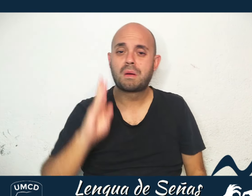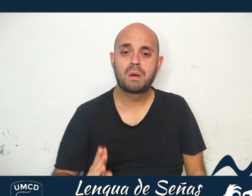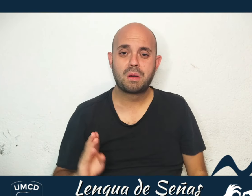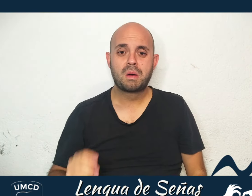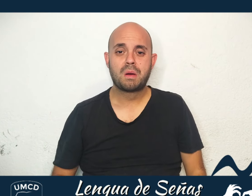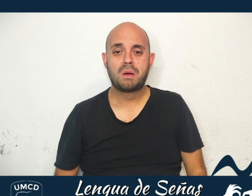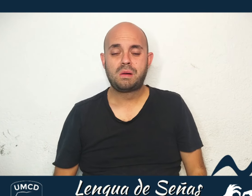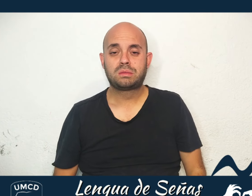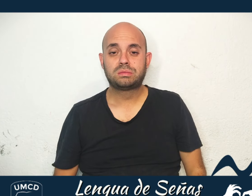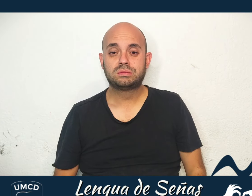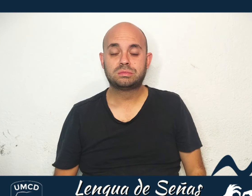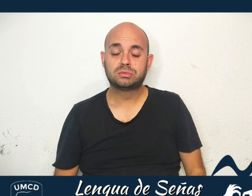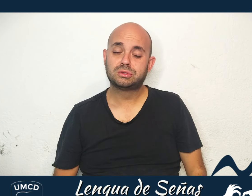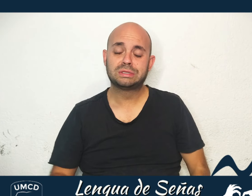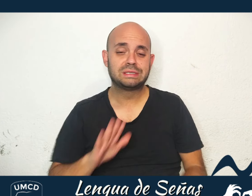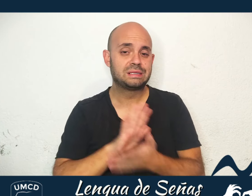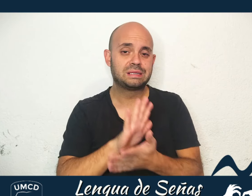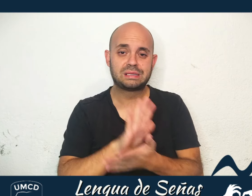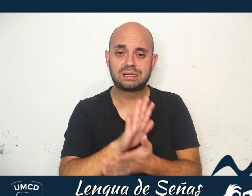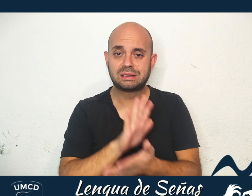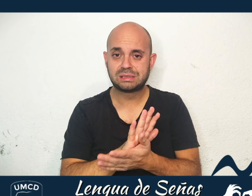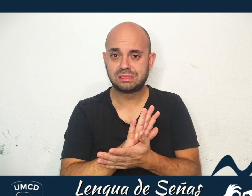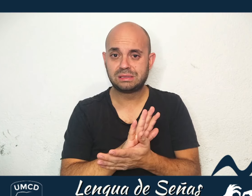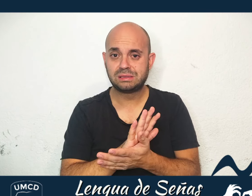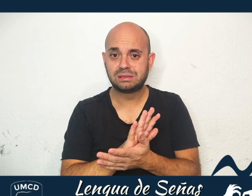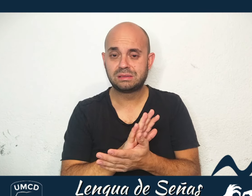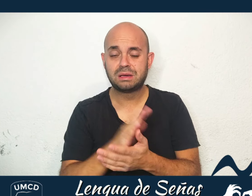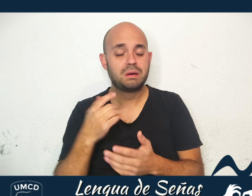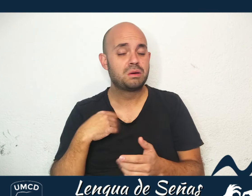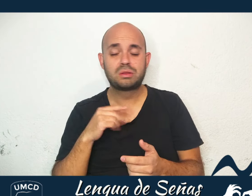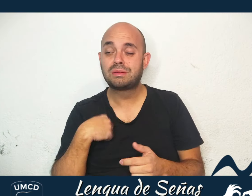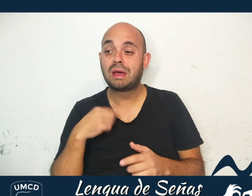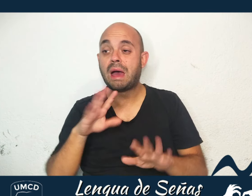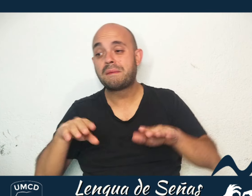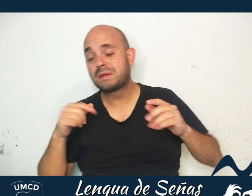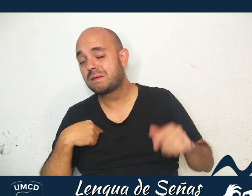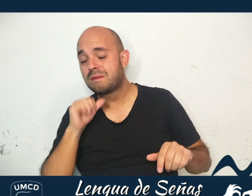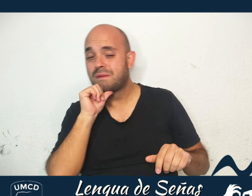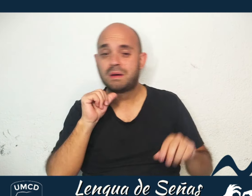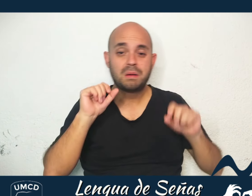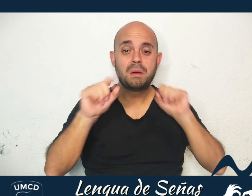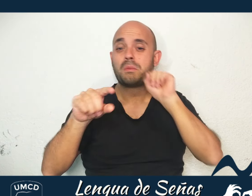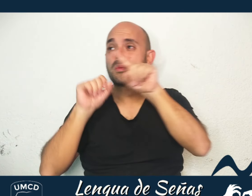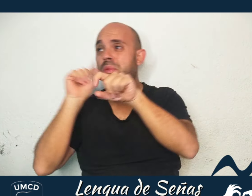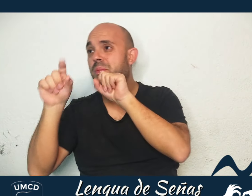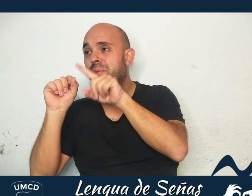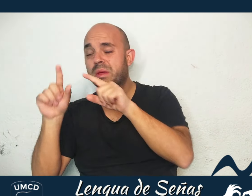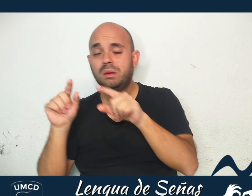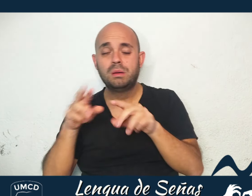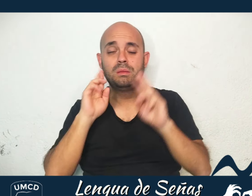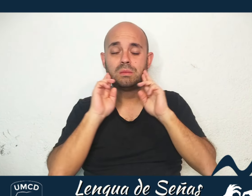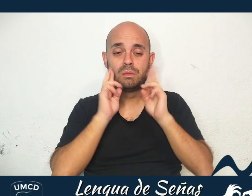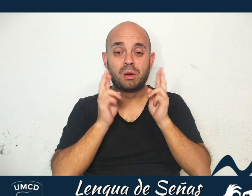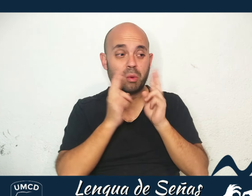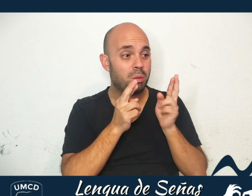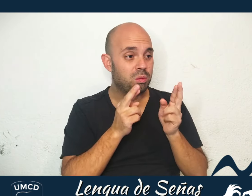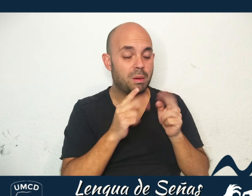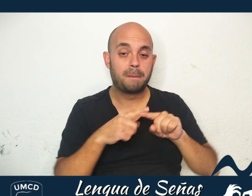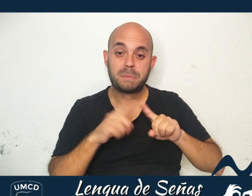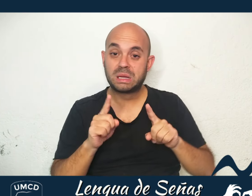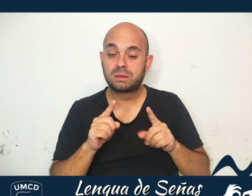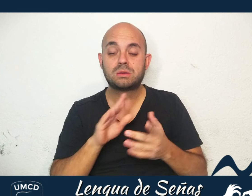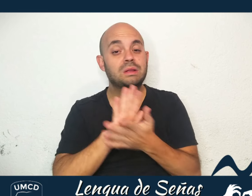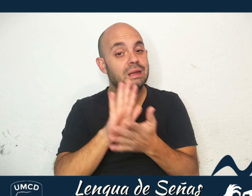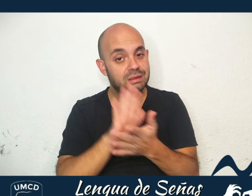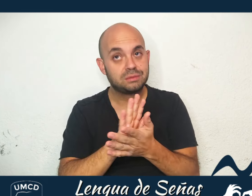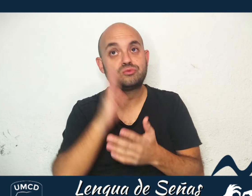¿Qué es lo que nos espera? Son cosas hermosas. ¿Tenemos todas las respuestas? No las tenemos, pero las que sí tenemos